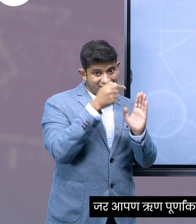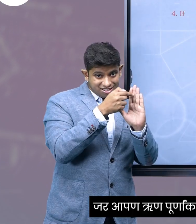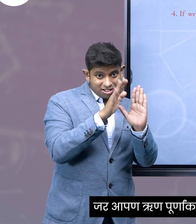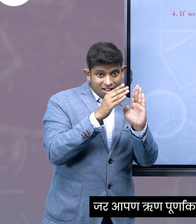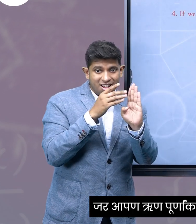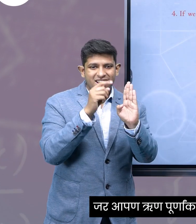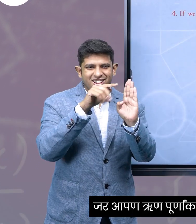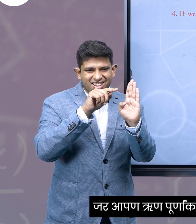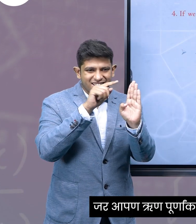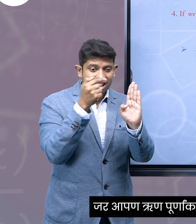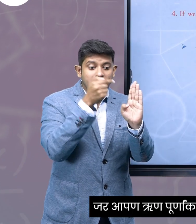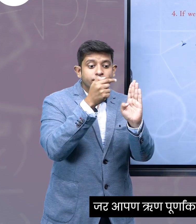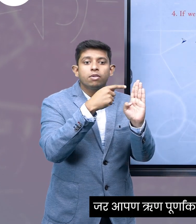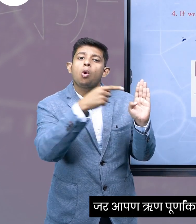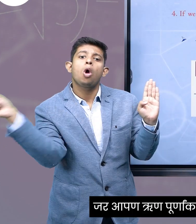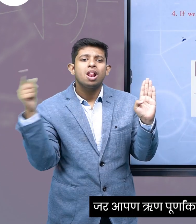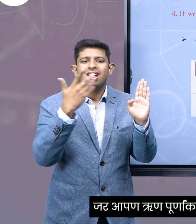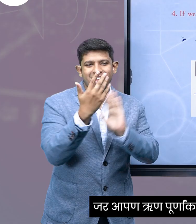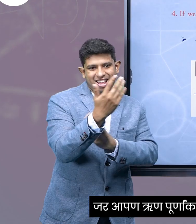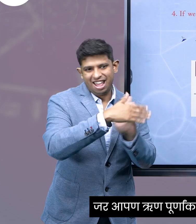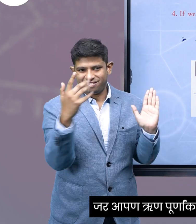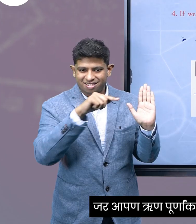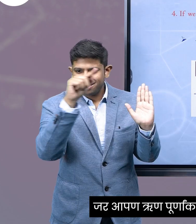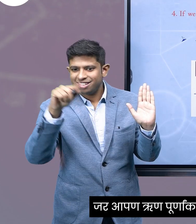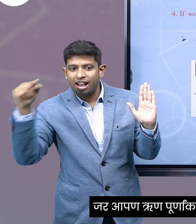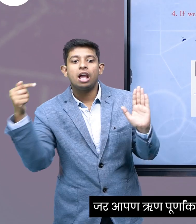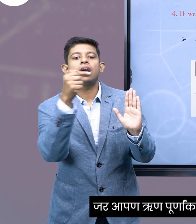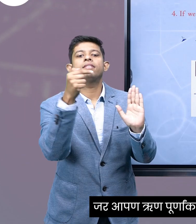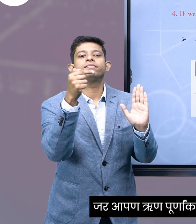चौथा, जर आपण ऋण पूर्णांक वजा केला तर आपण उजवीकडे जातो.